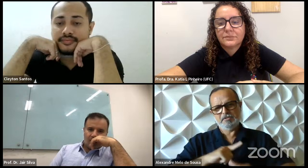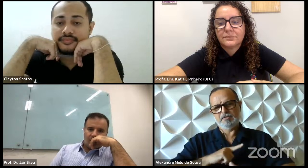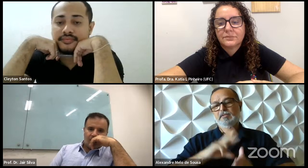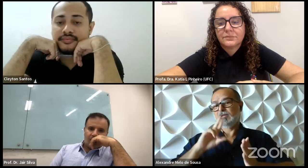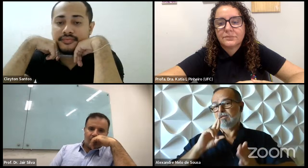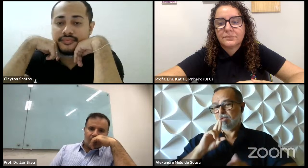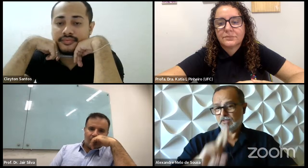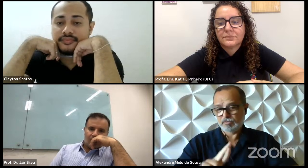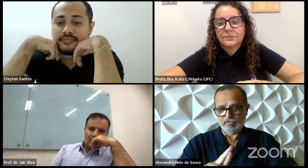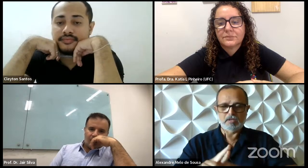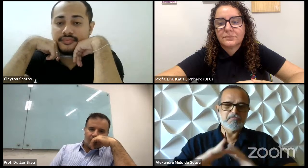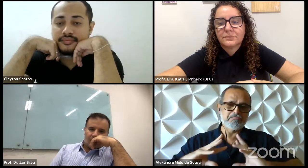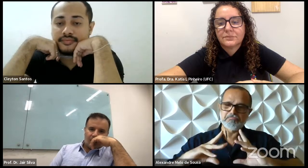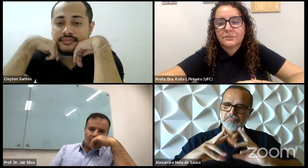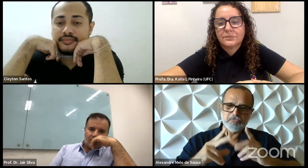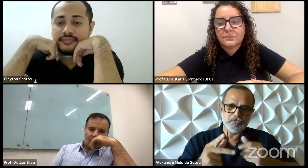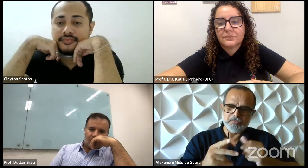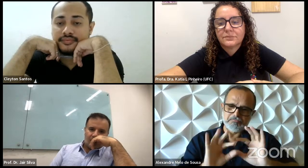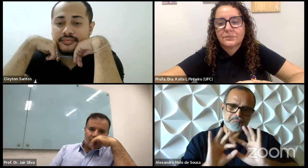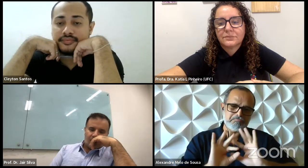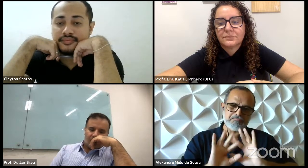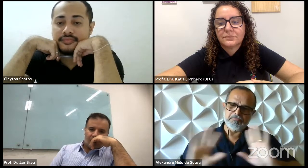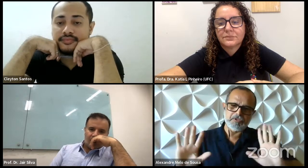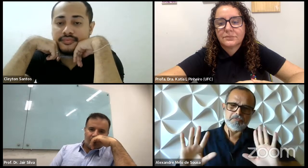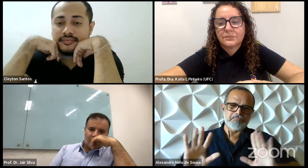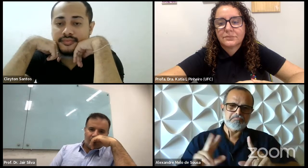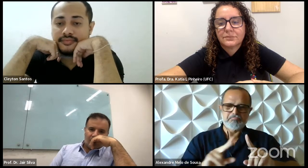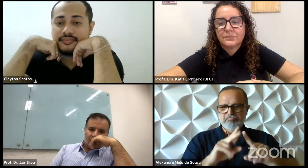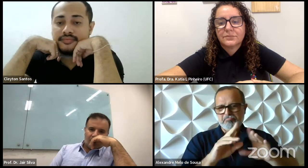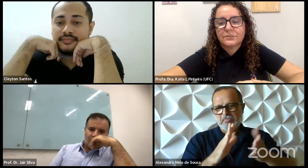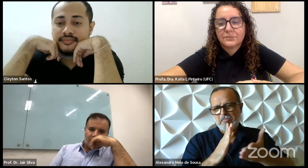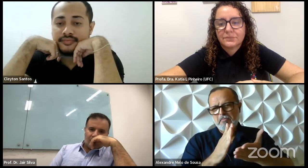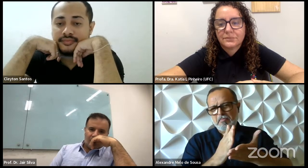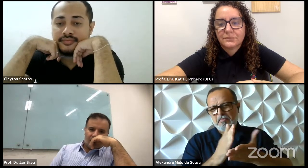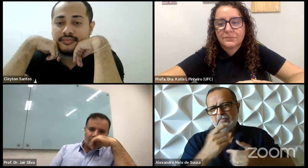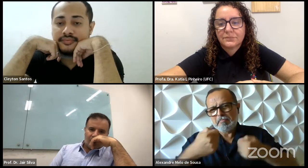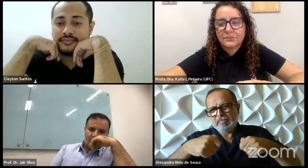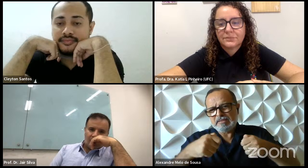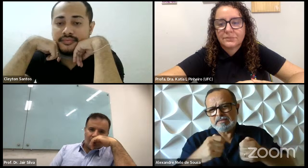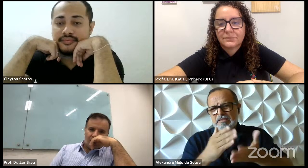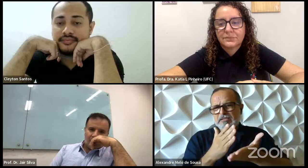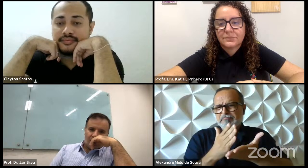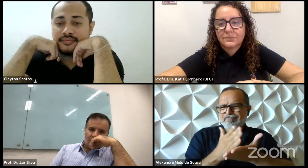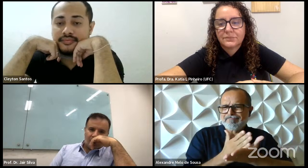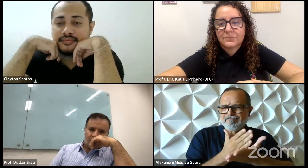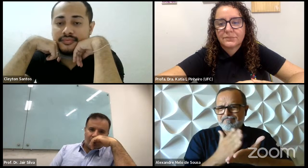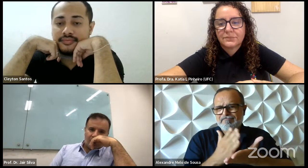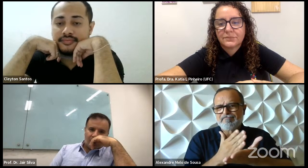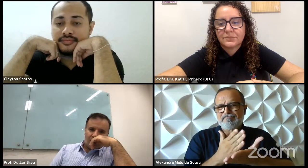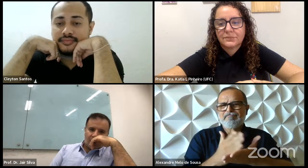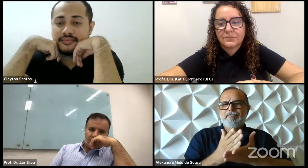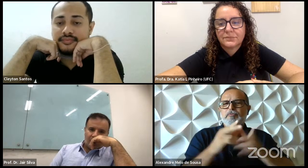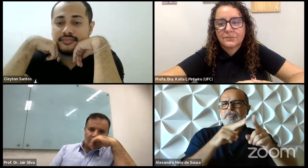A questão do objetivo, da metodologia, dos resultados também, para mim não teve nenhum problema.